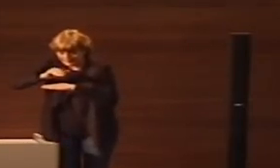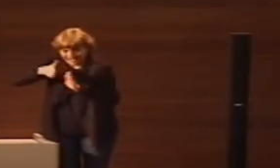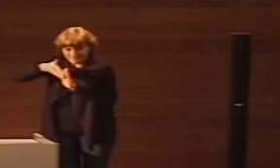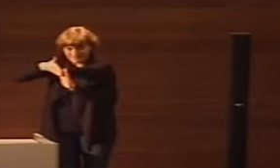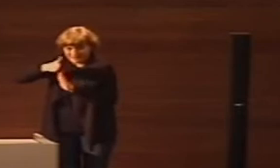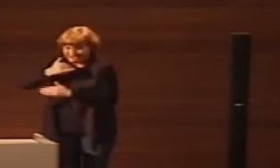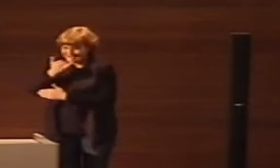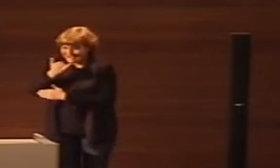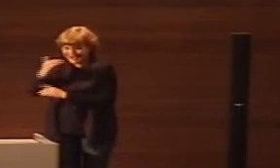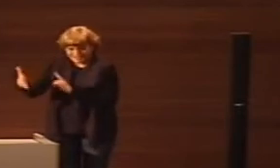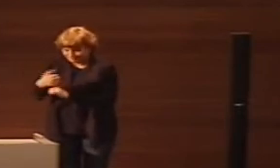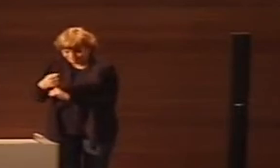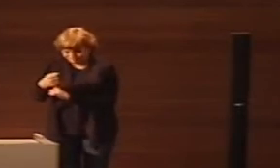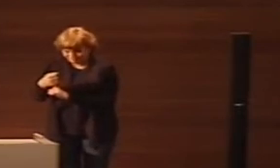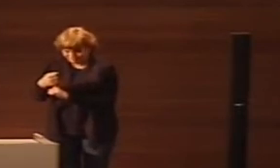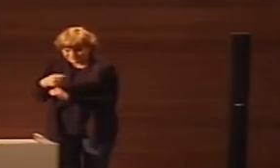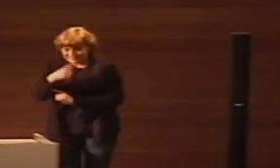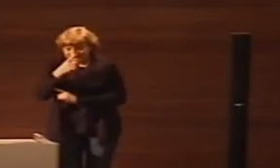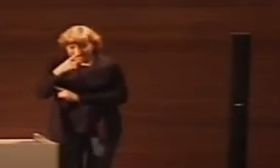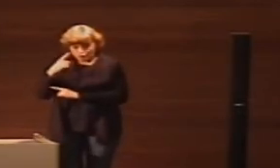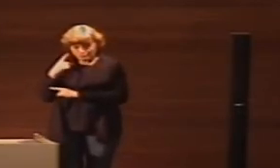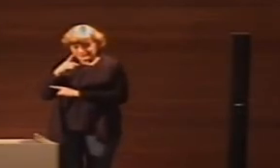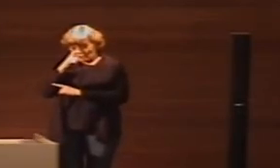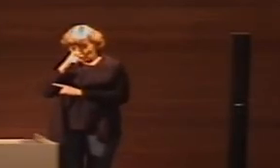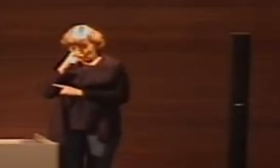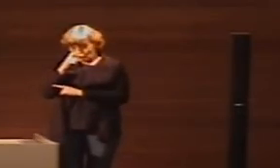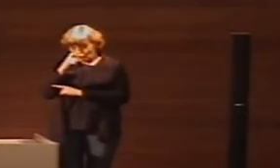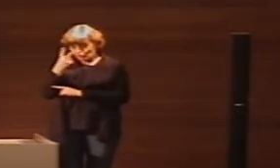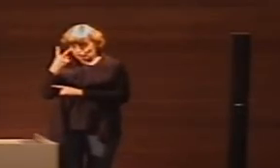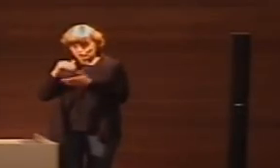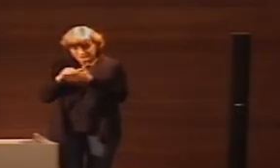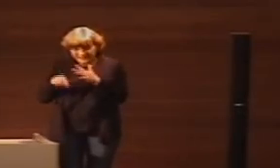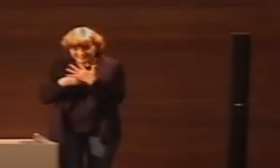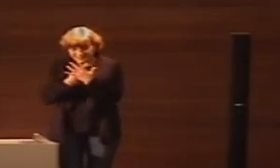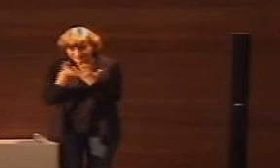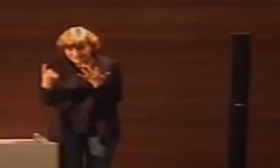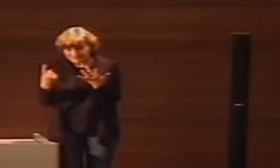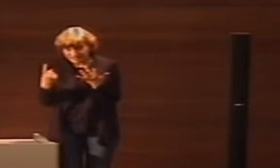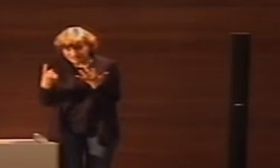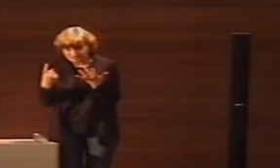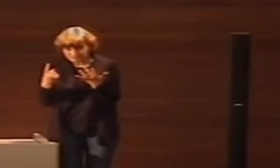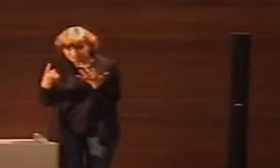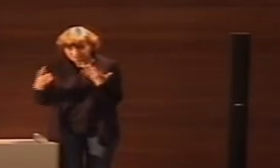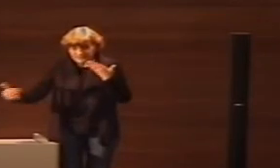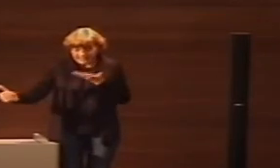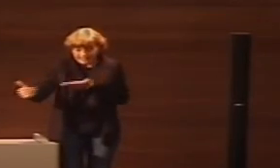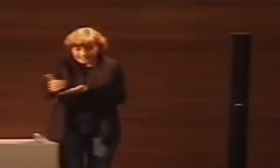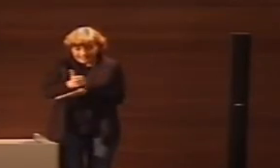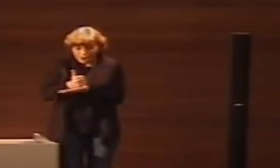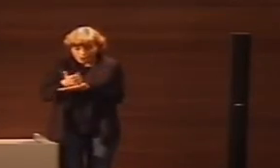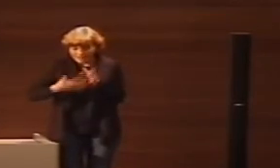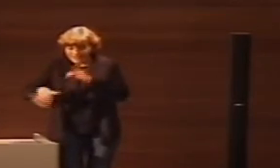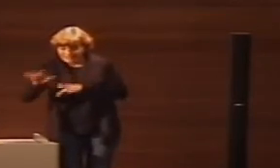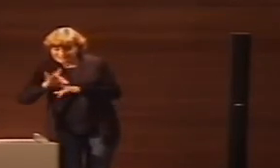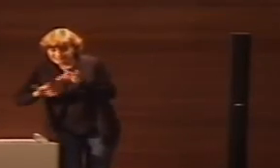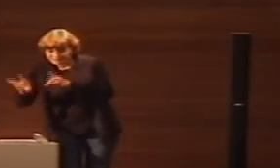50%. Estamos el año pasado, 2016, la recogida selectiva alcanzó un